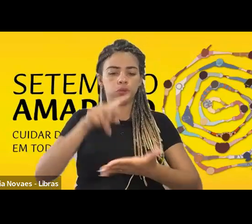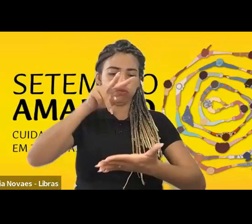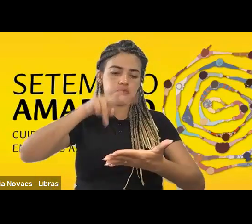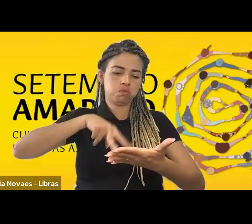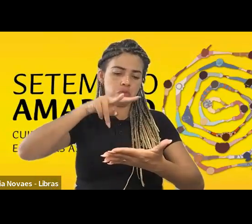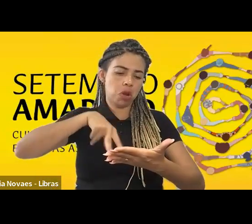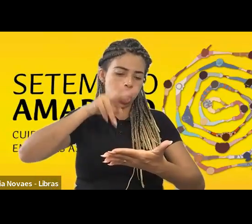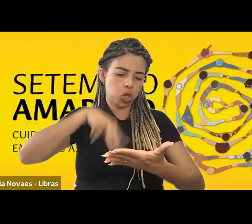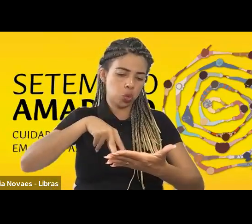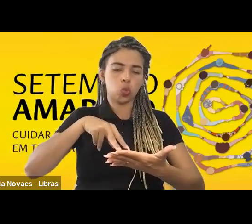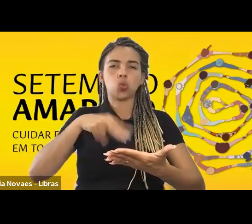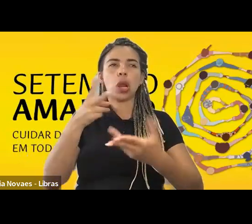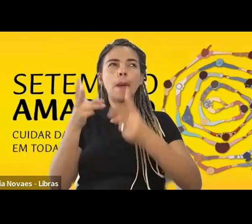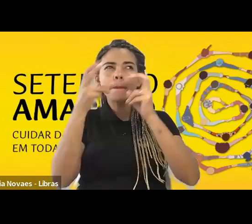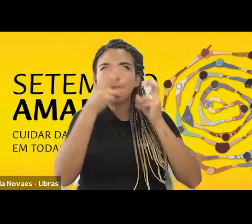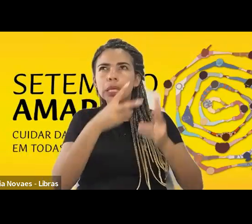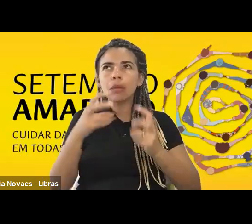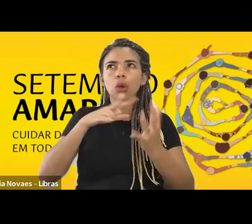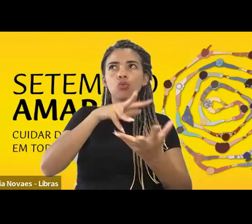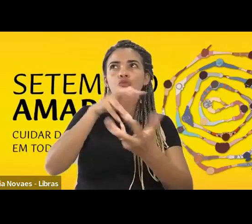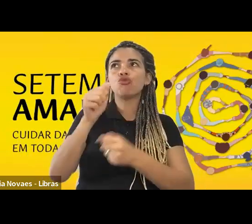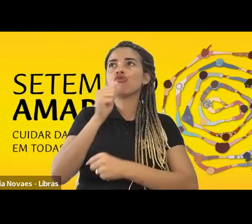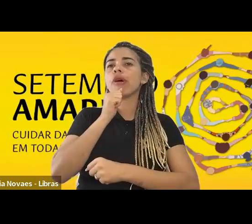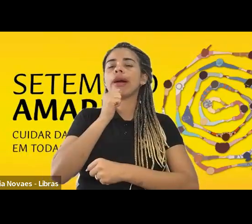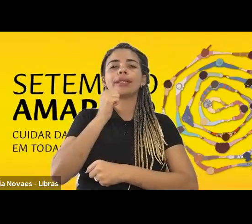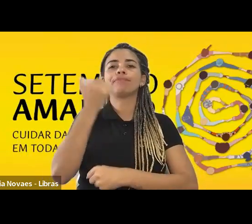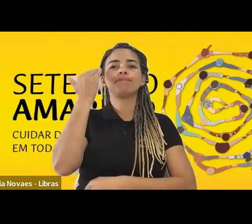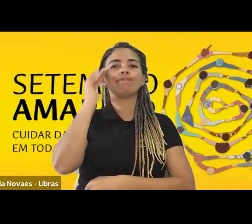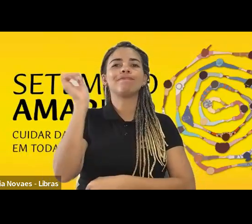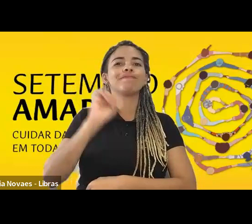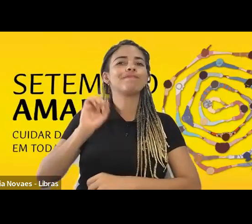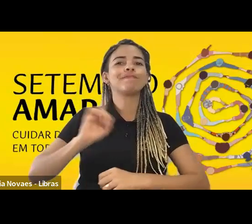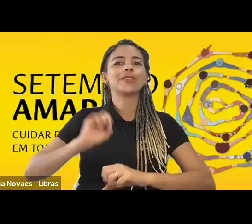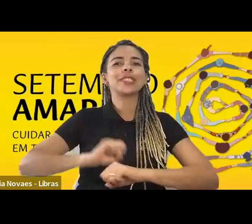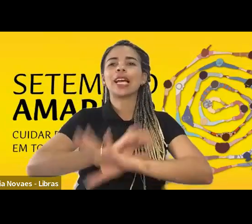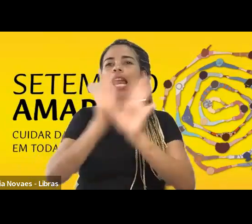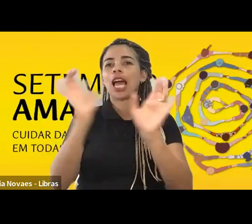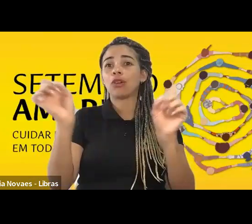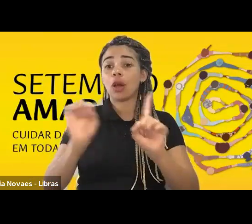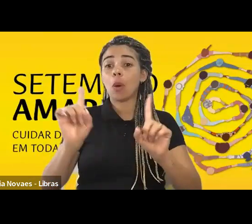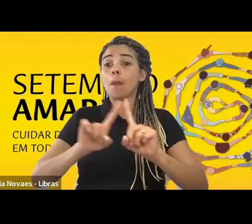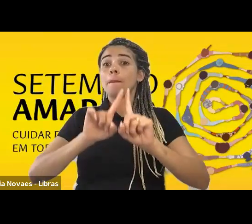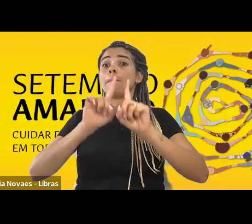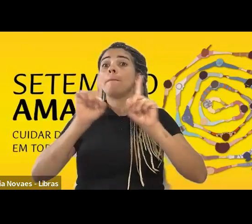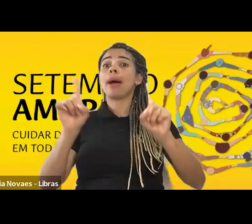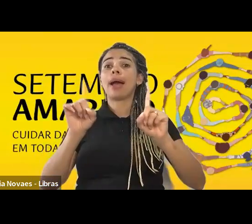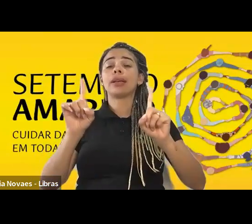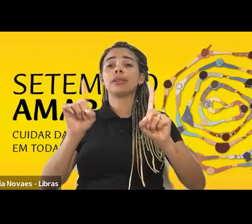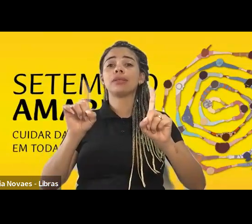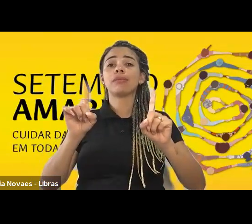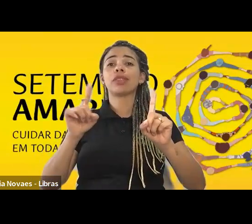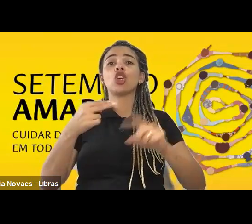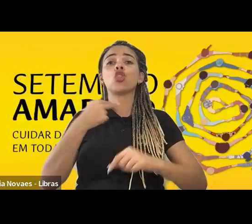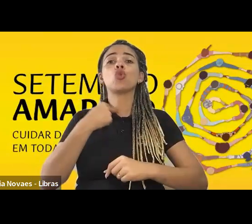ainda não está plenamente estabelecida, mas ele também não pode se dar ao luxo de parecer criança,